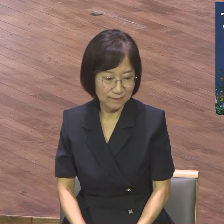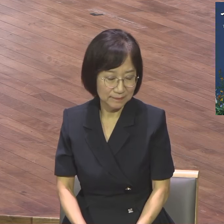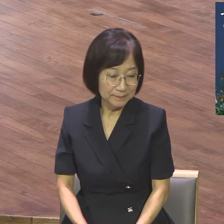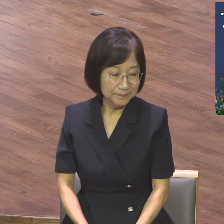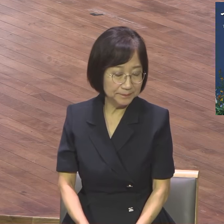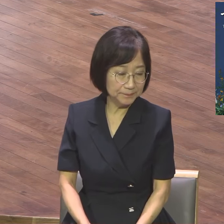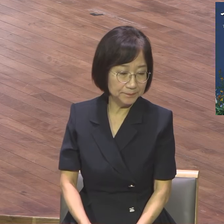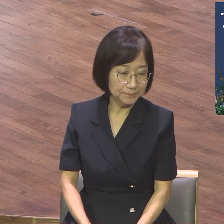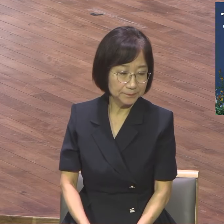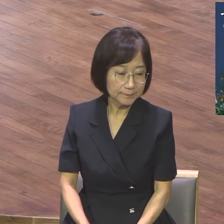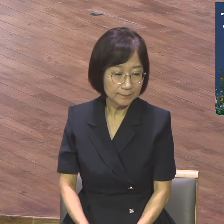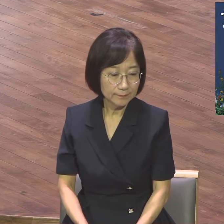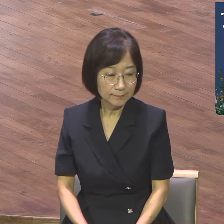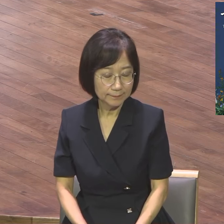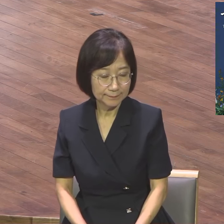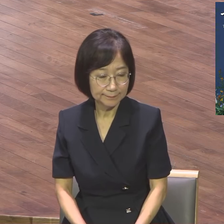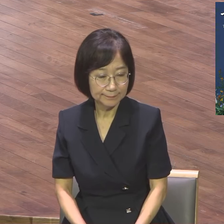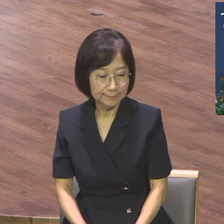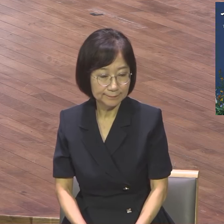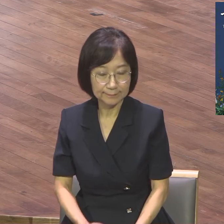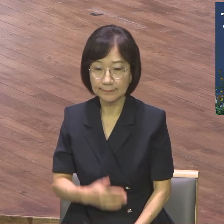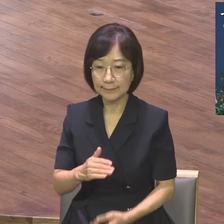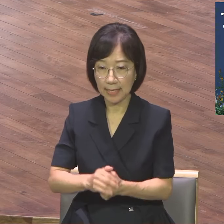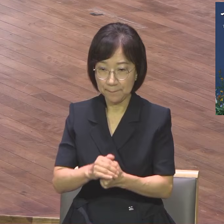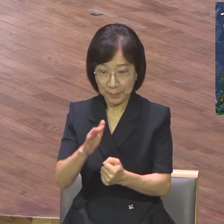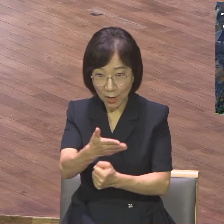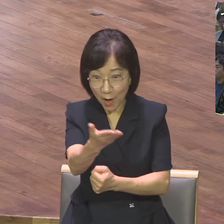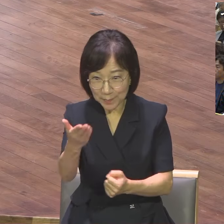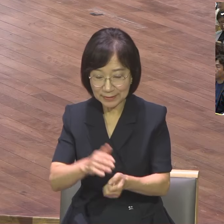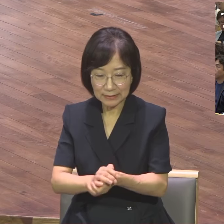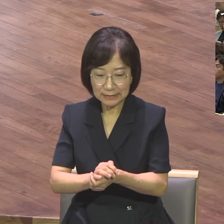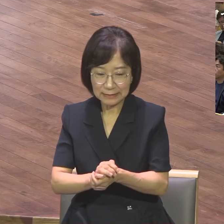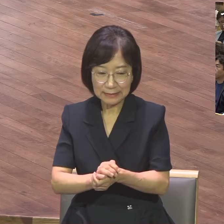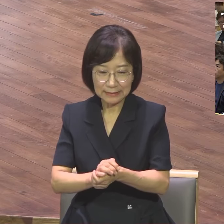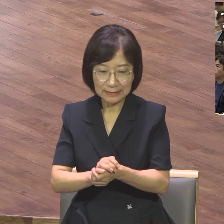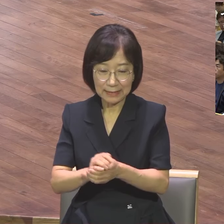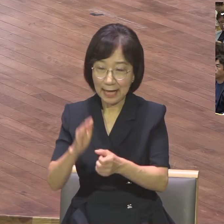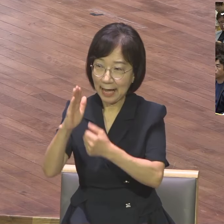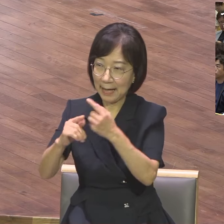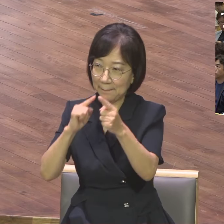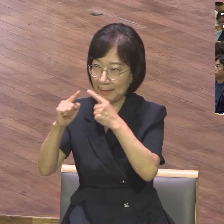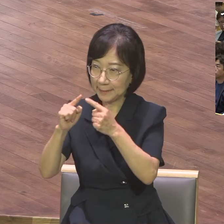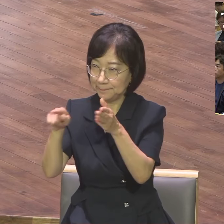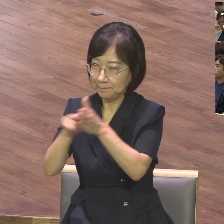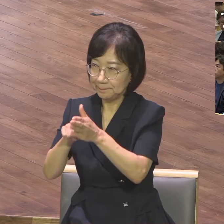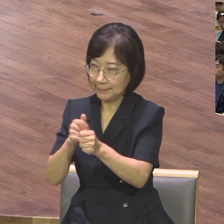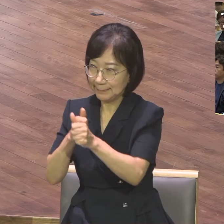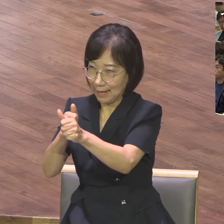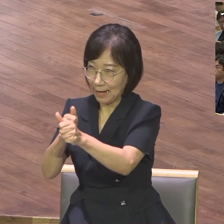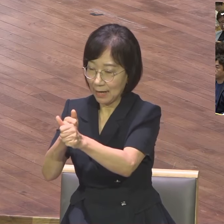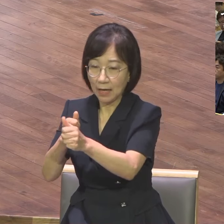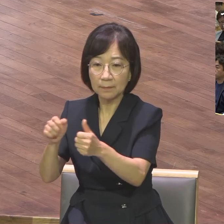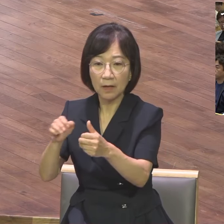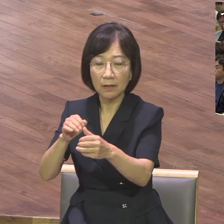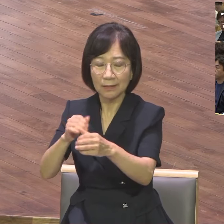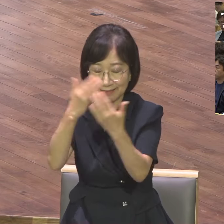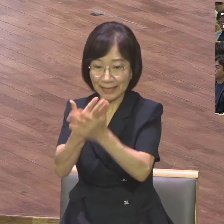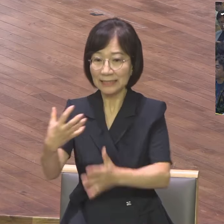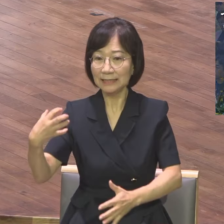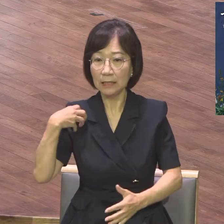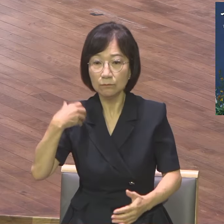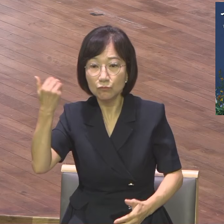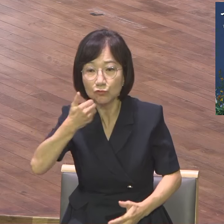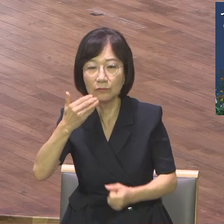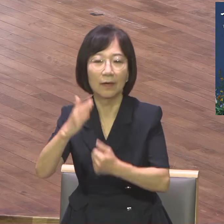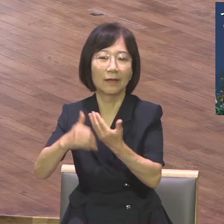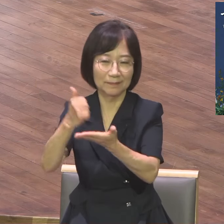어리석어 보여도요, 바보같이 보여도 말씀 따라가세요. 뭐 하나님 책임지신다고. 예배 드리다가 깨달은 게